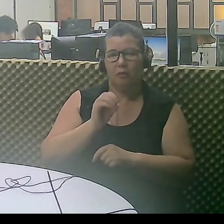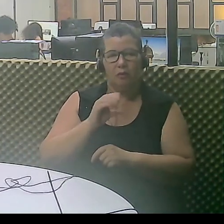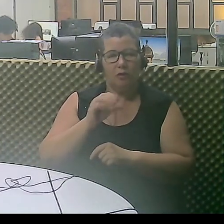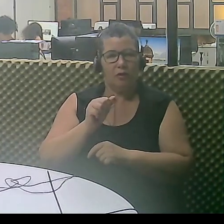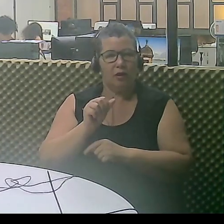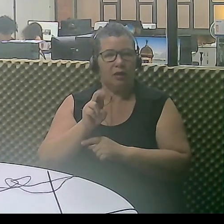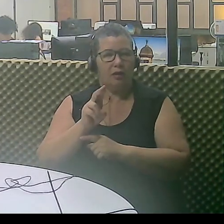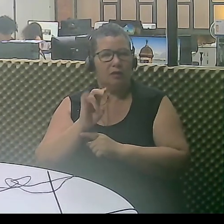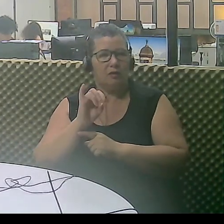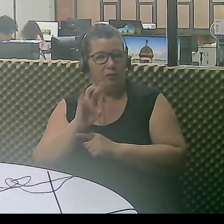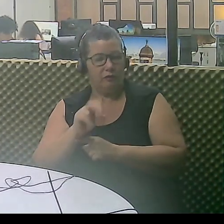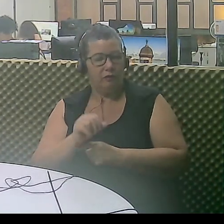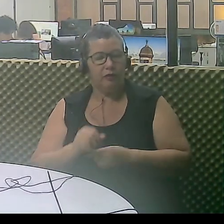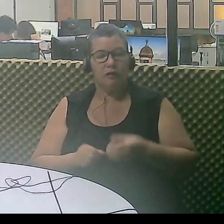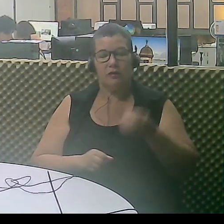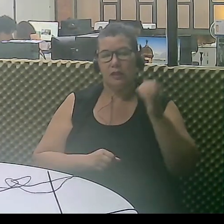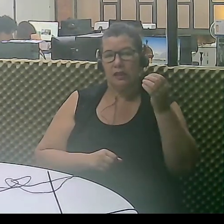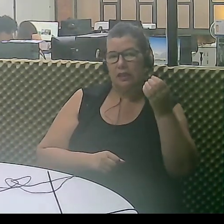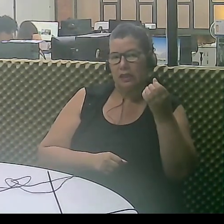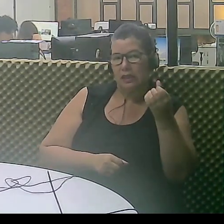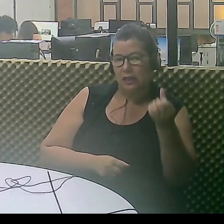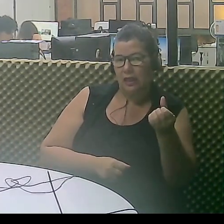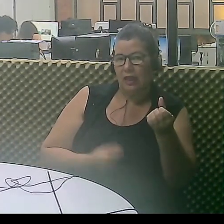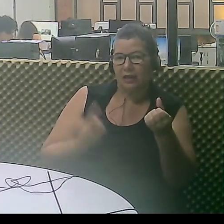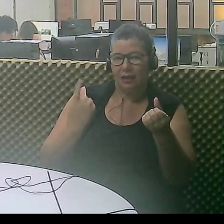de 6-1.